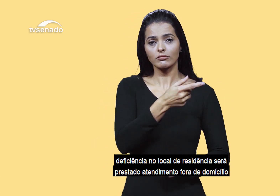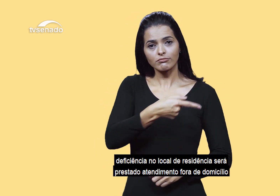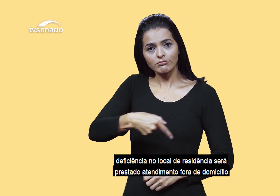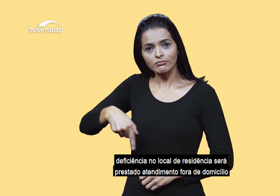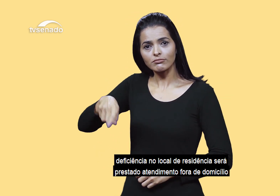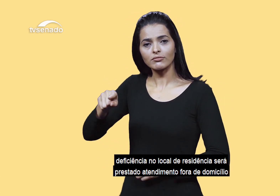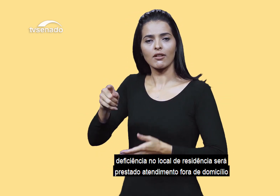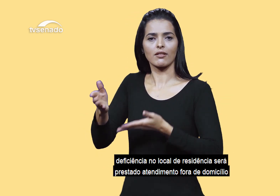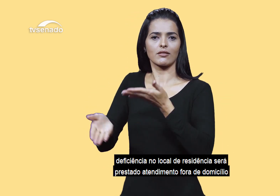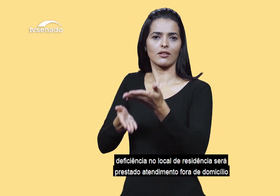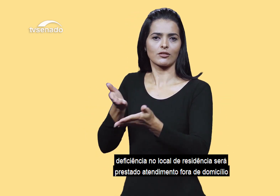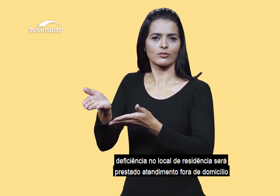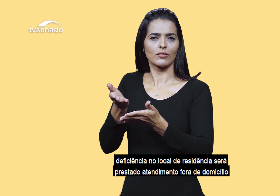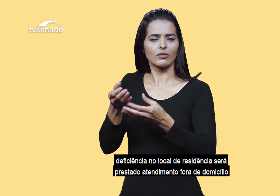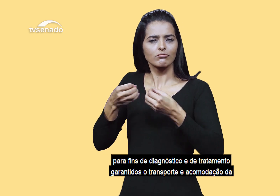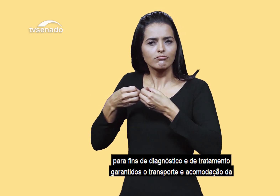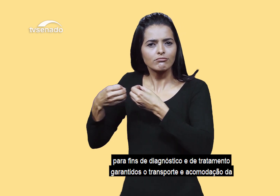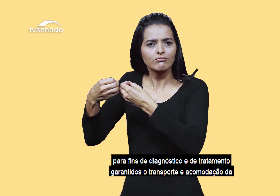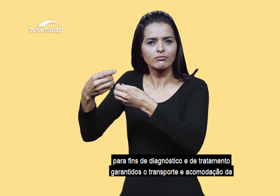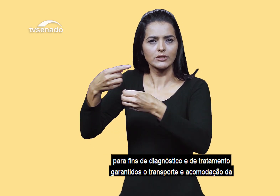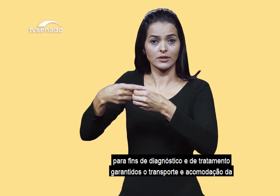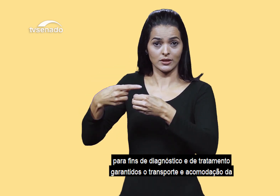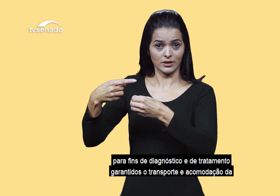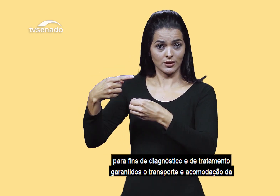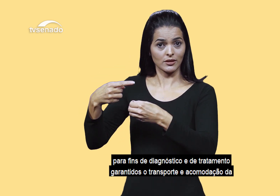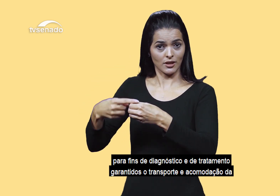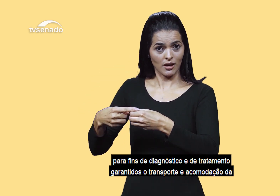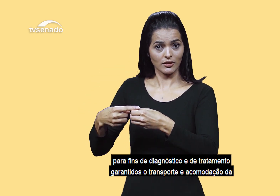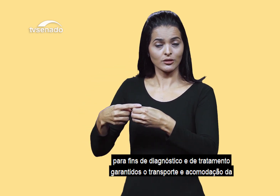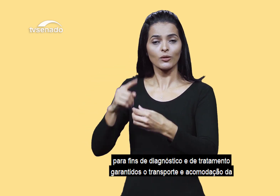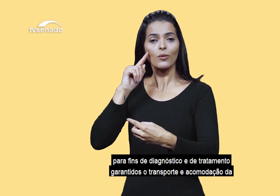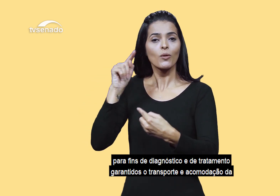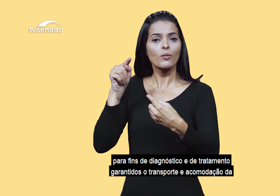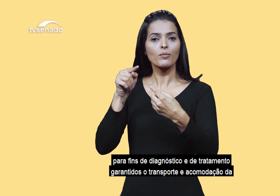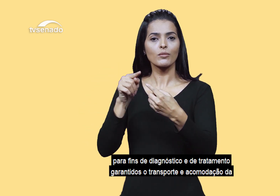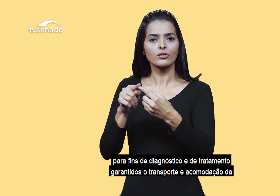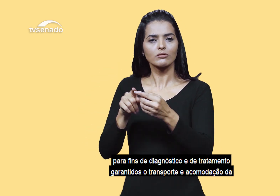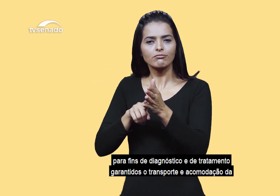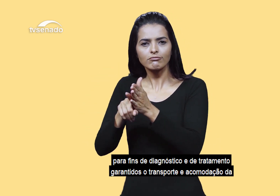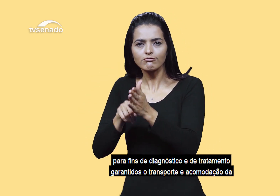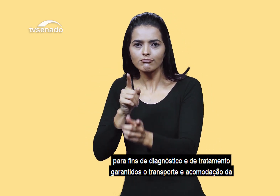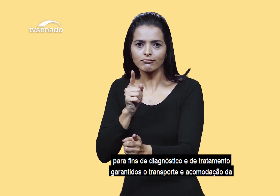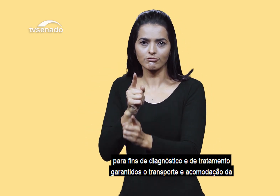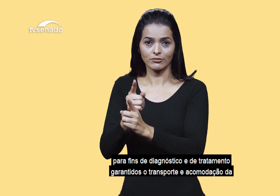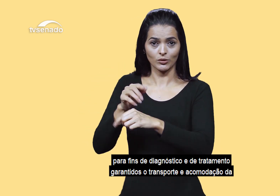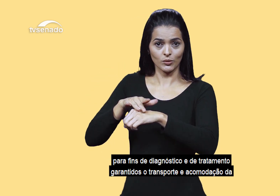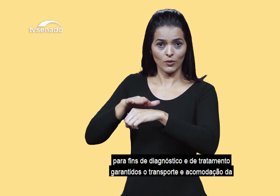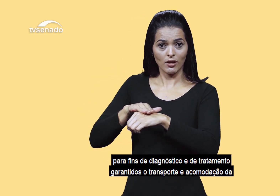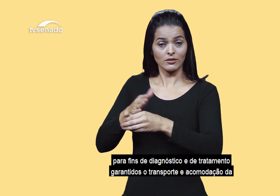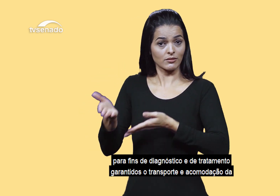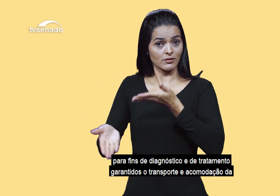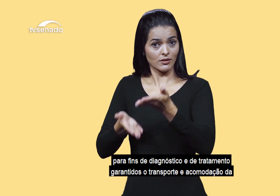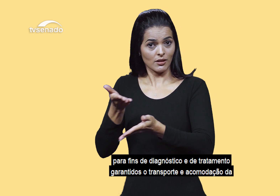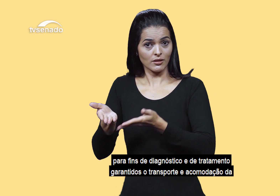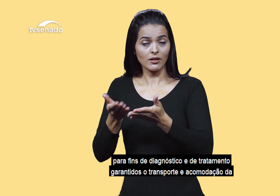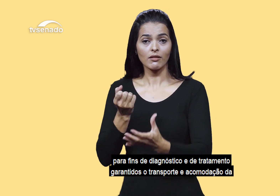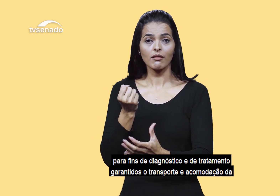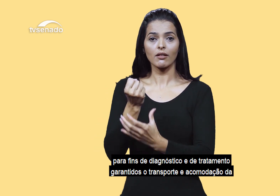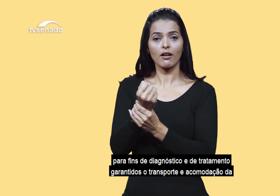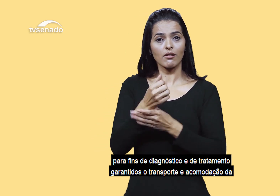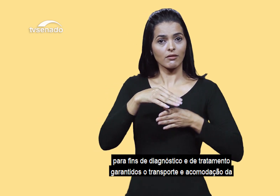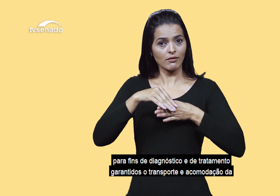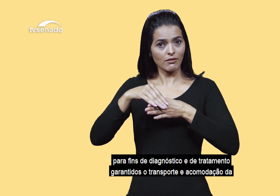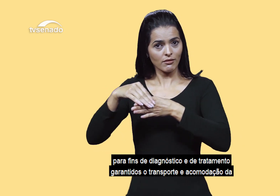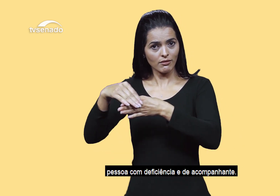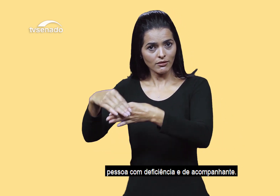será prestado atendimento fora de domicílio para fins de diagnóstico e de tratamento, garantidos o transporte